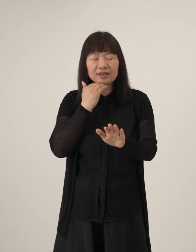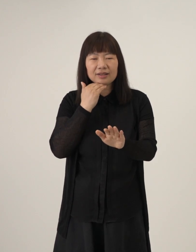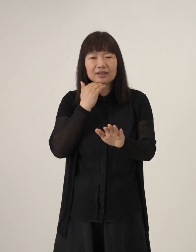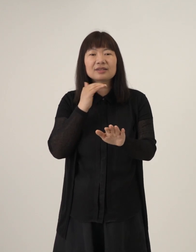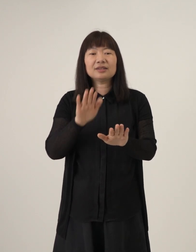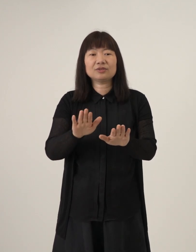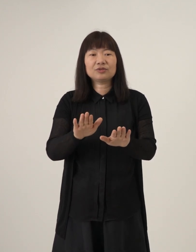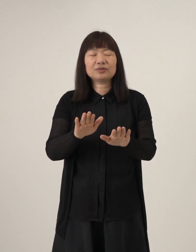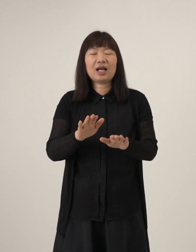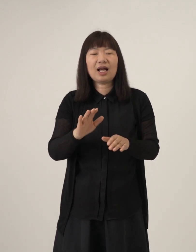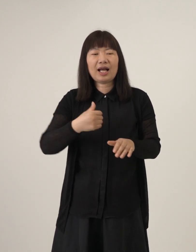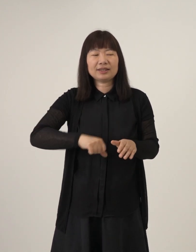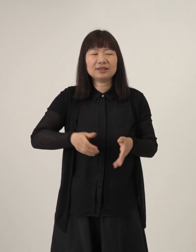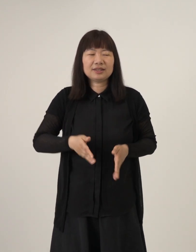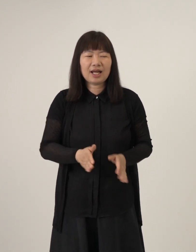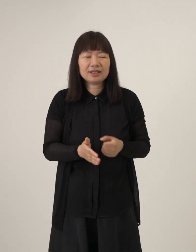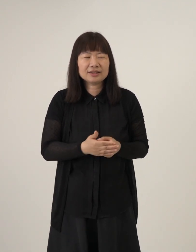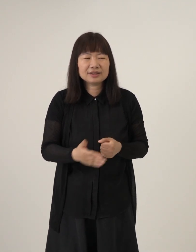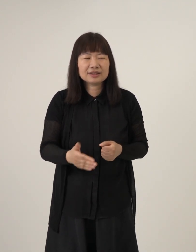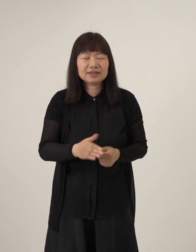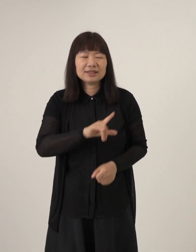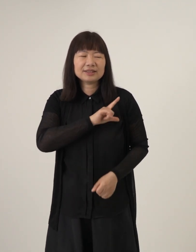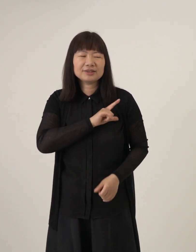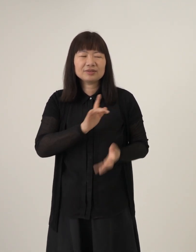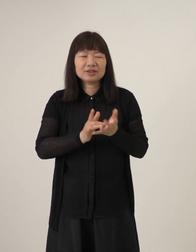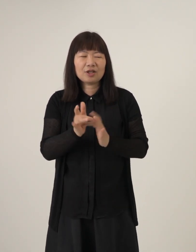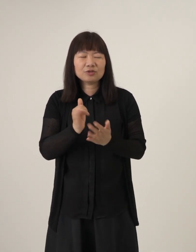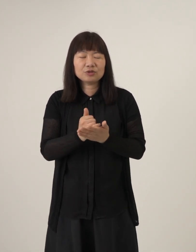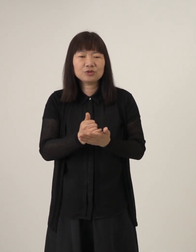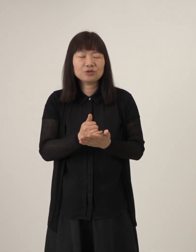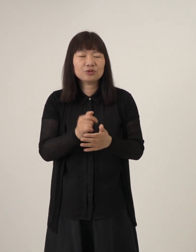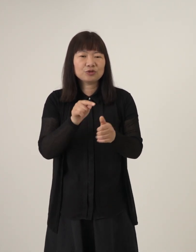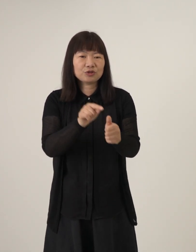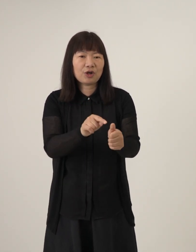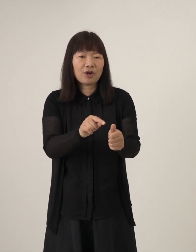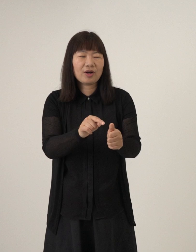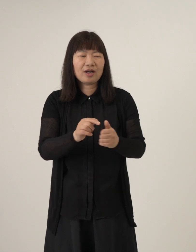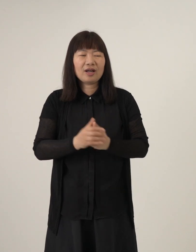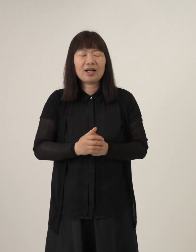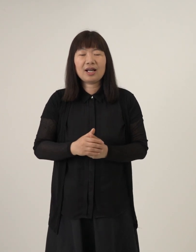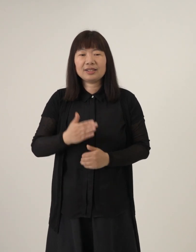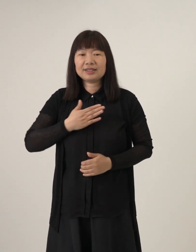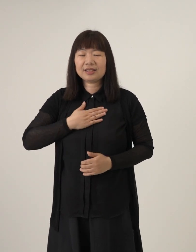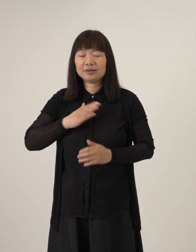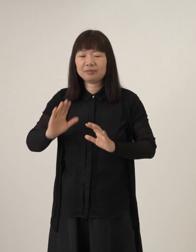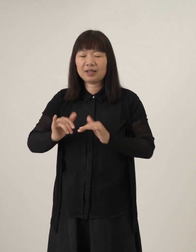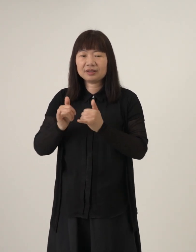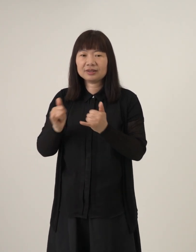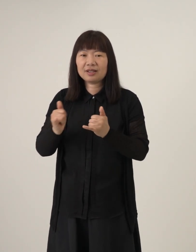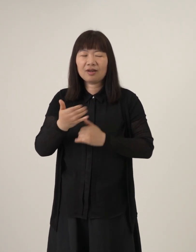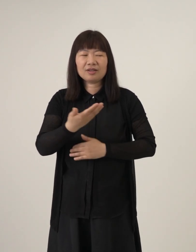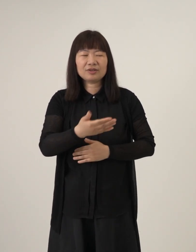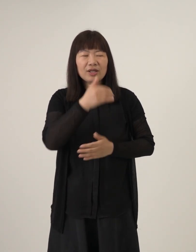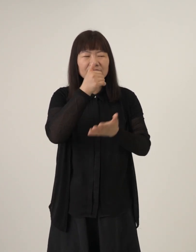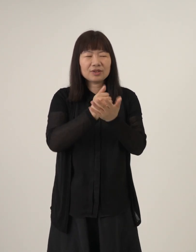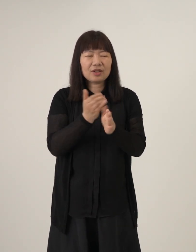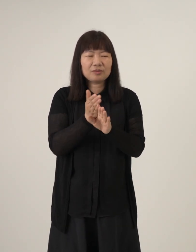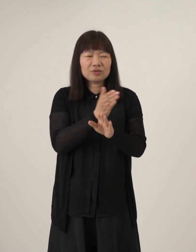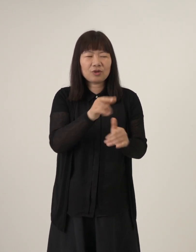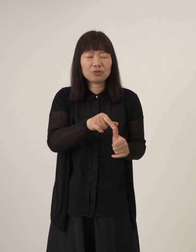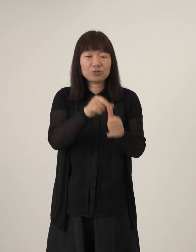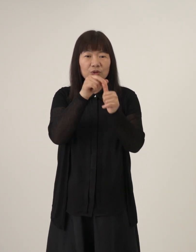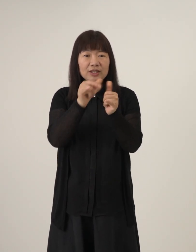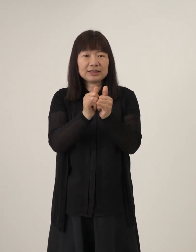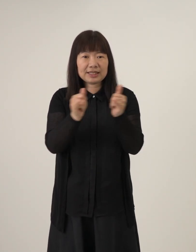아들을 낳으리니 이름을 예수라 하라. 이는 그가 자기 백성을 그의 죄에서